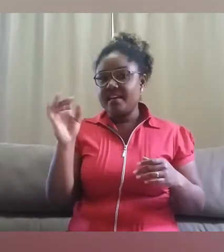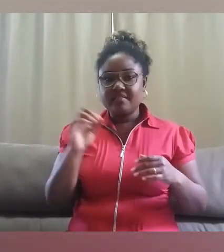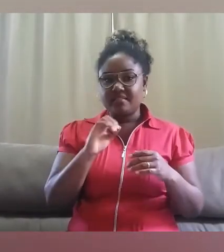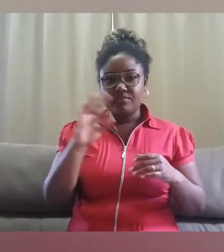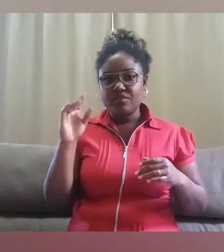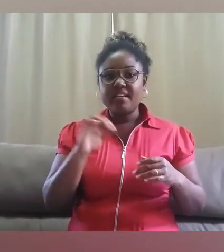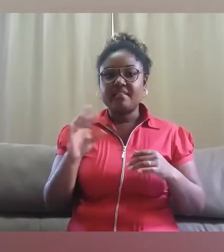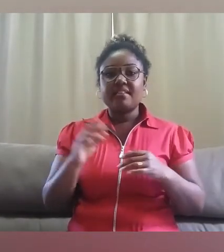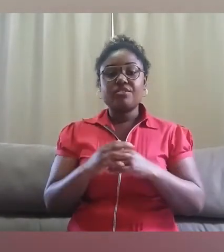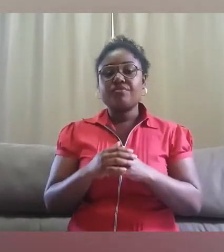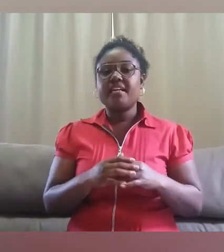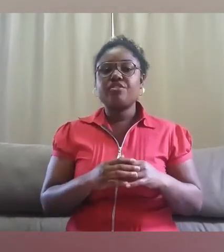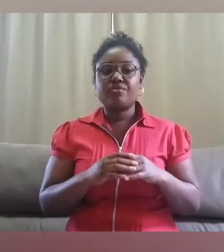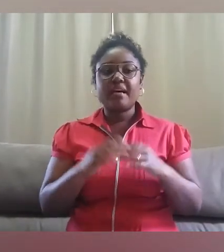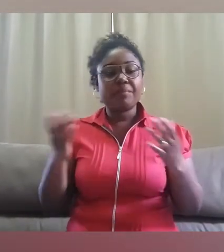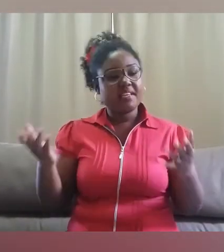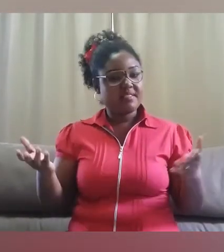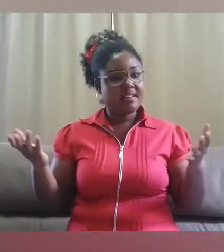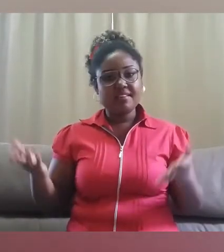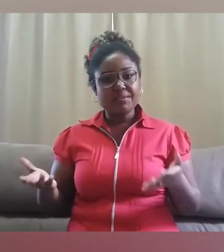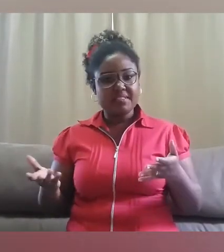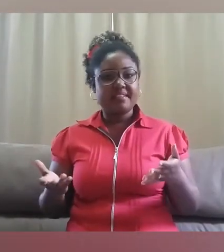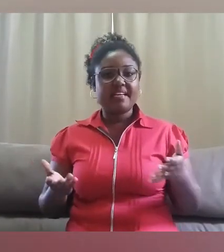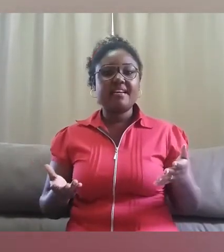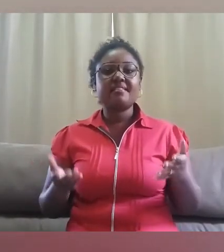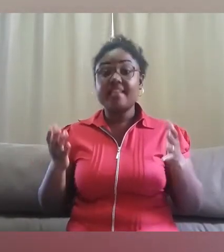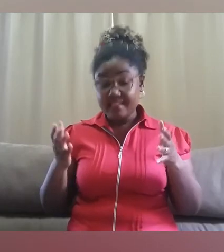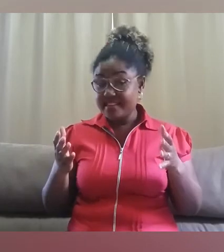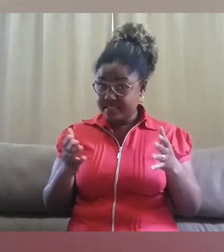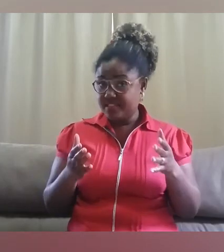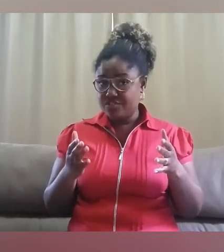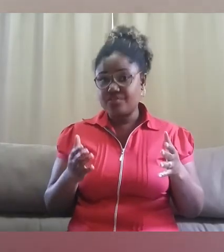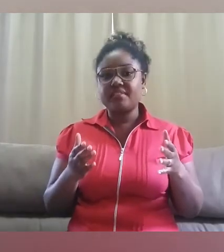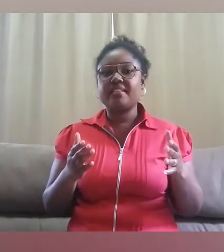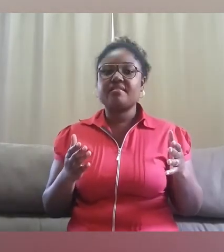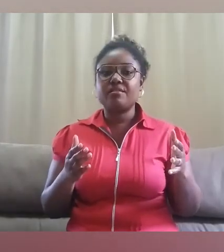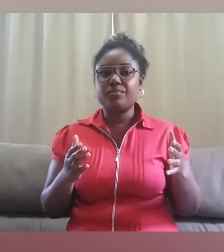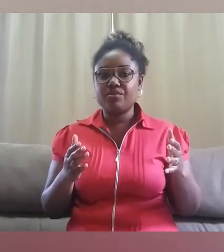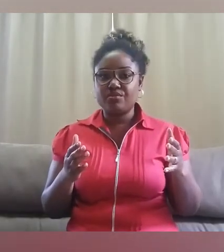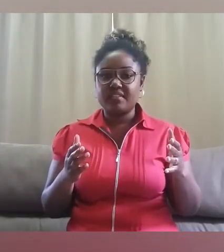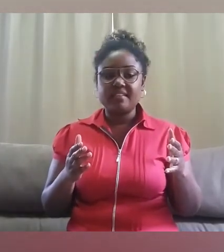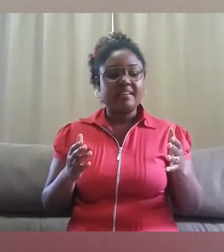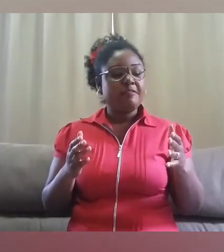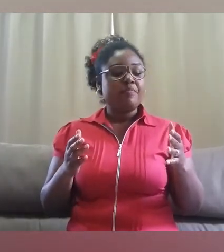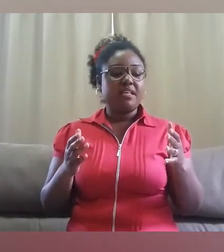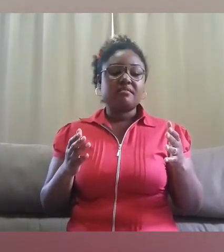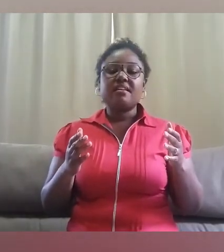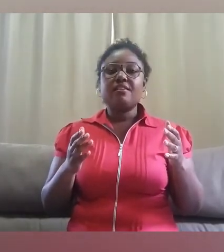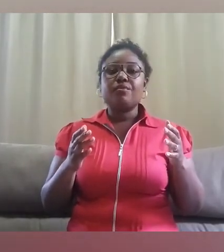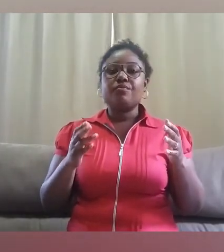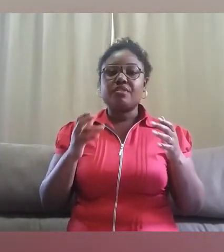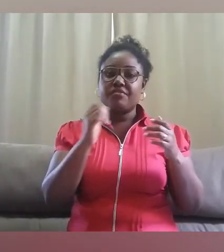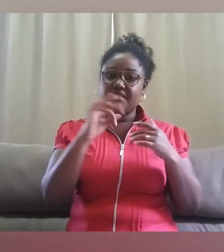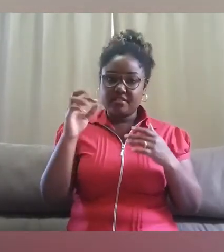soletra. Soletra. Isso vai ajudar, porque assim, a língua de sinais, ela exige coordenação motora. Então, se você